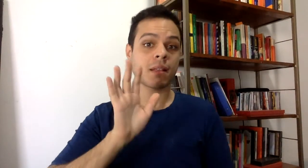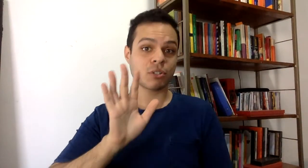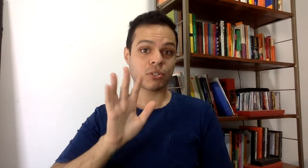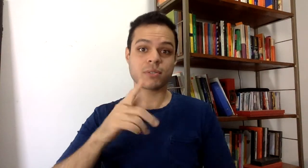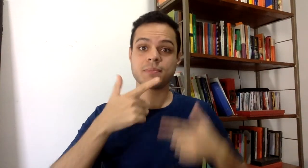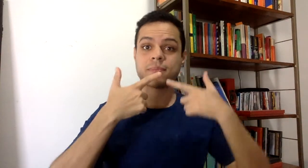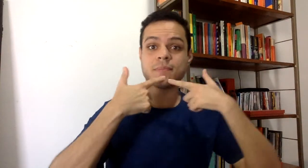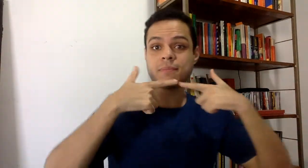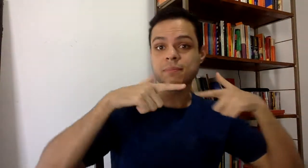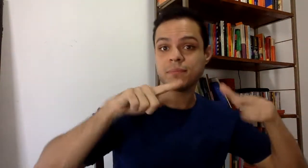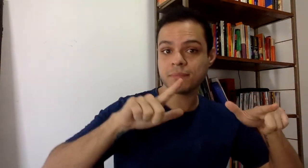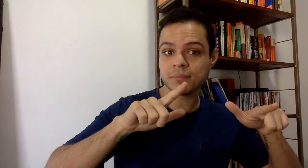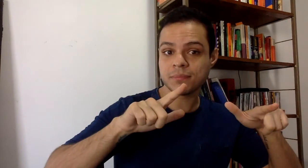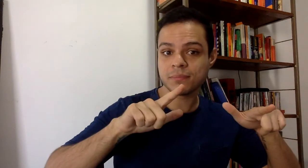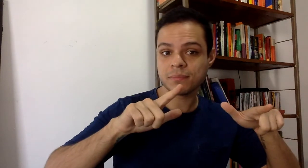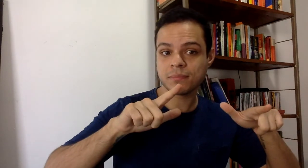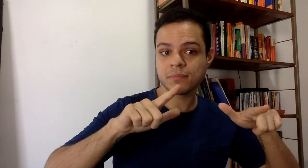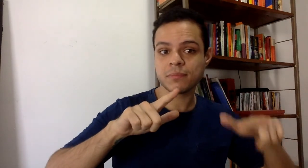Já a linguagem